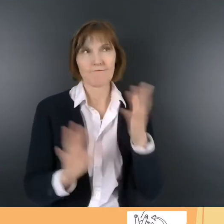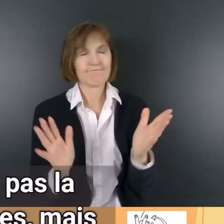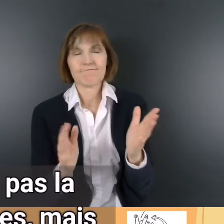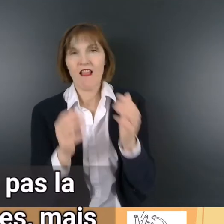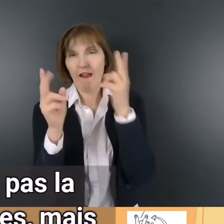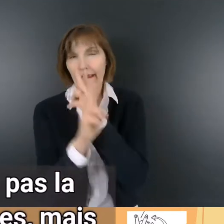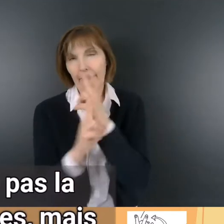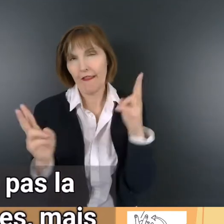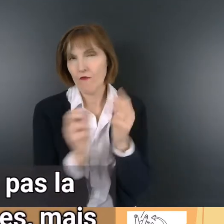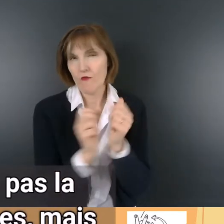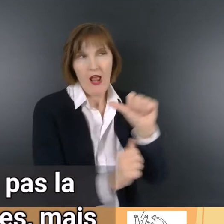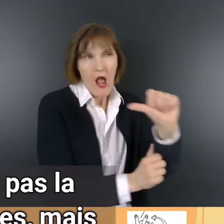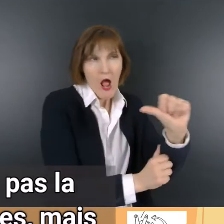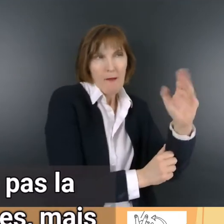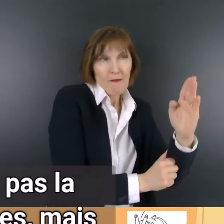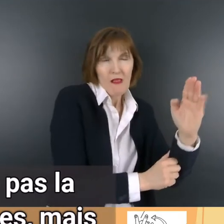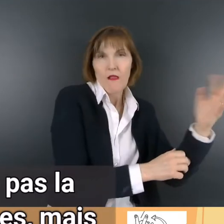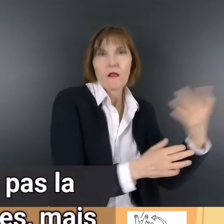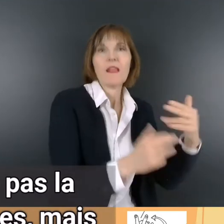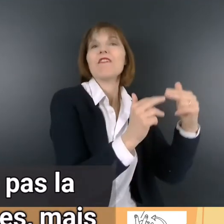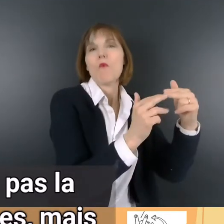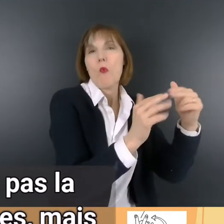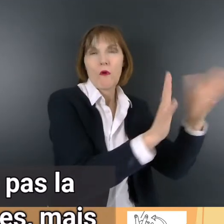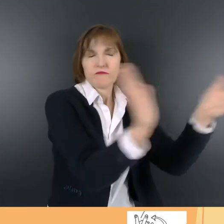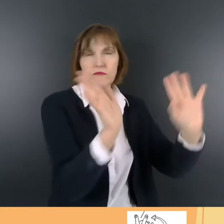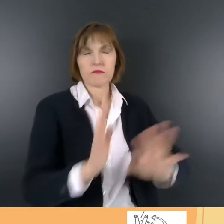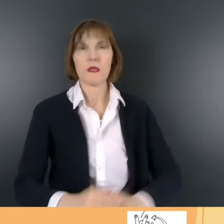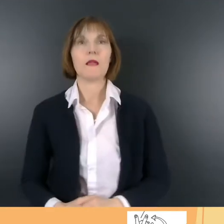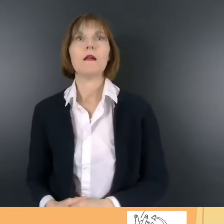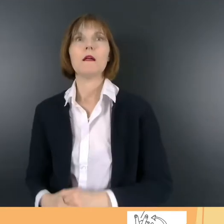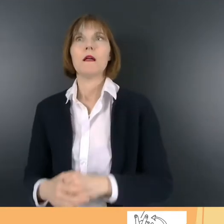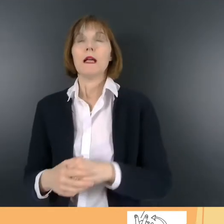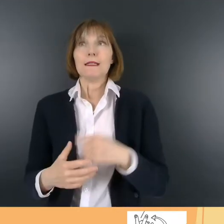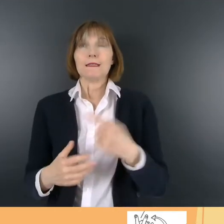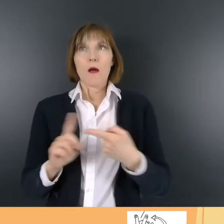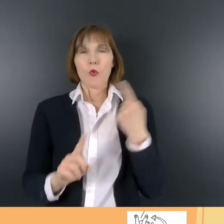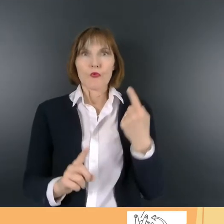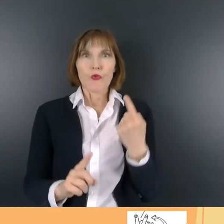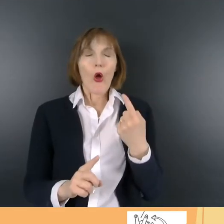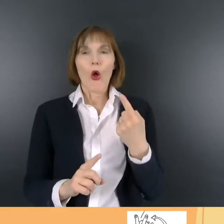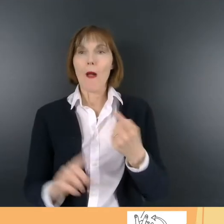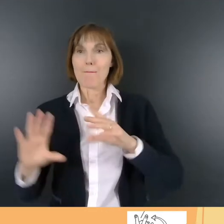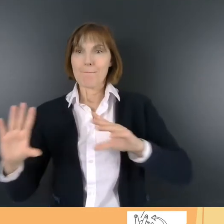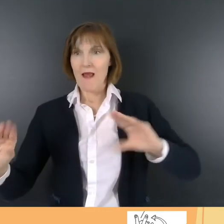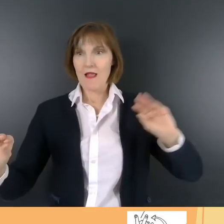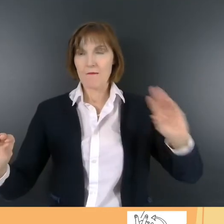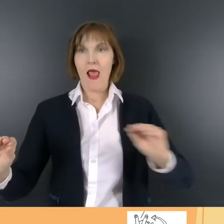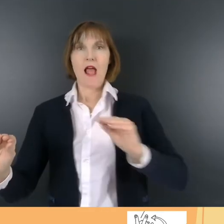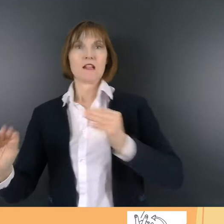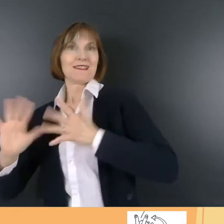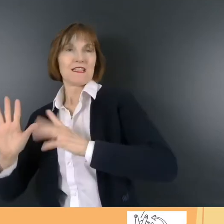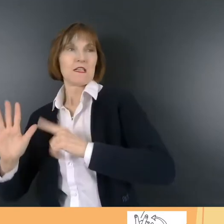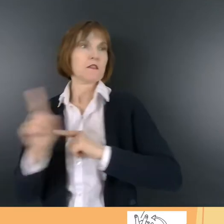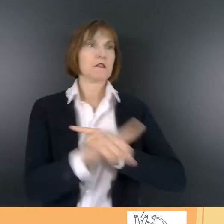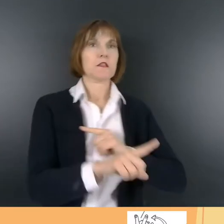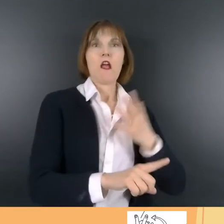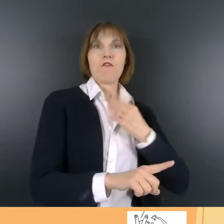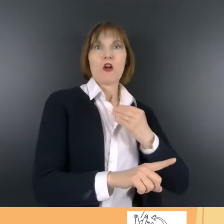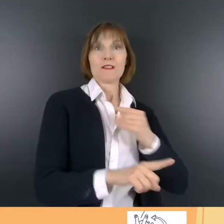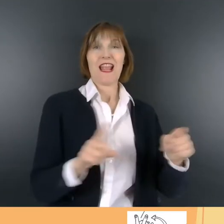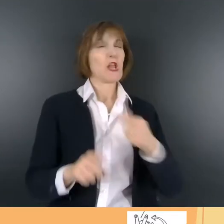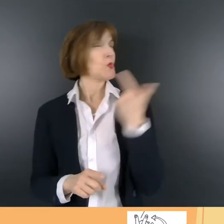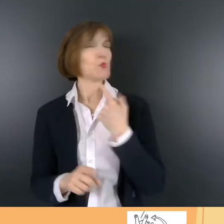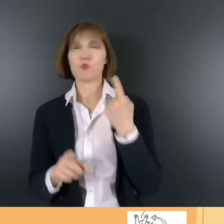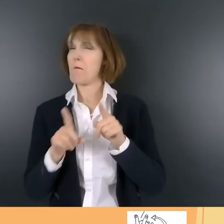Voilà, on n'enseigne pas la langue des signes. On est toujours en présence des deux langues, le français et la langue des signes, toujours, toujours. Mais